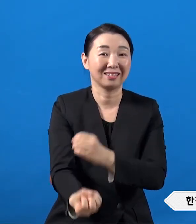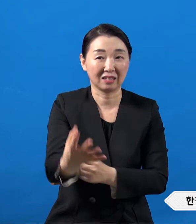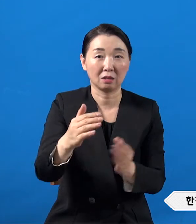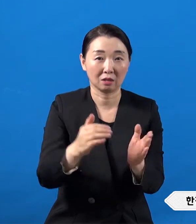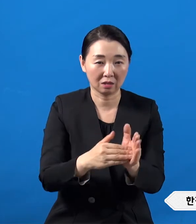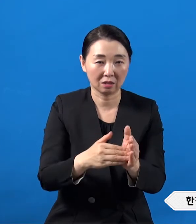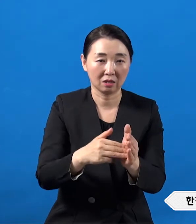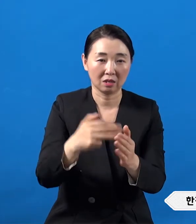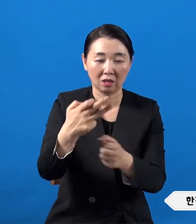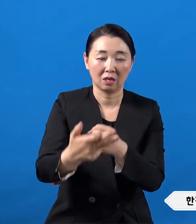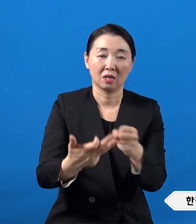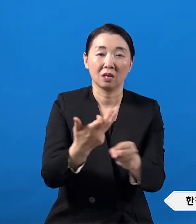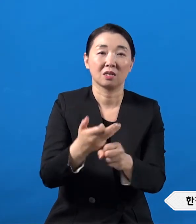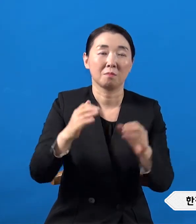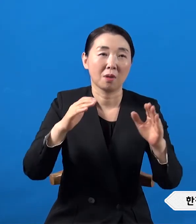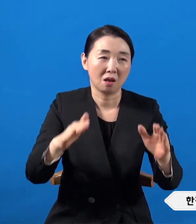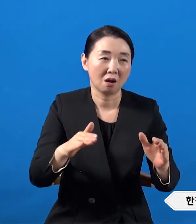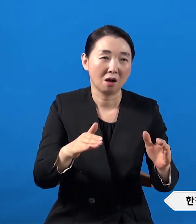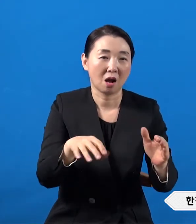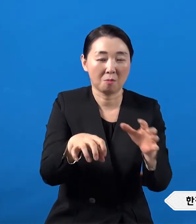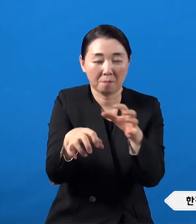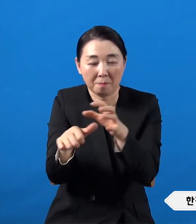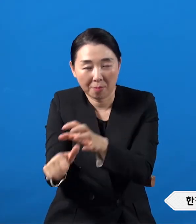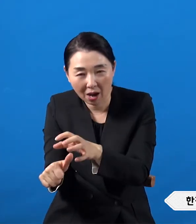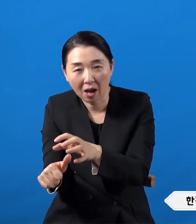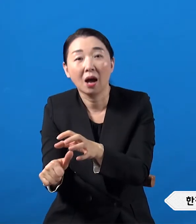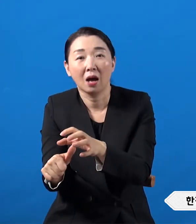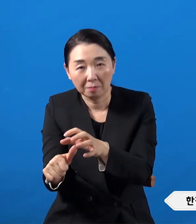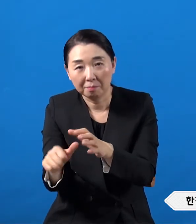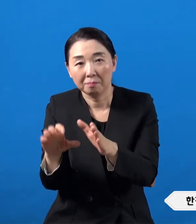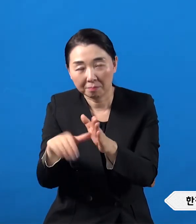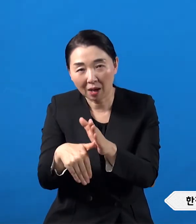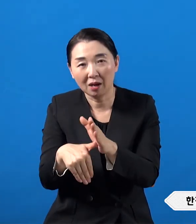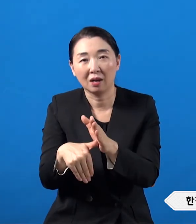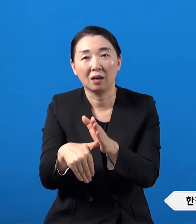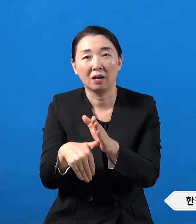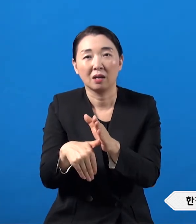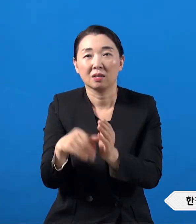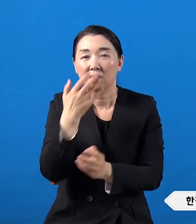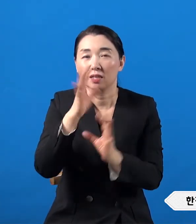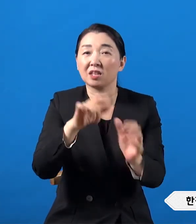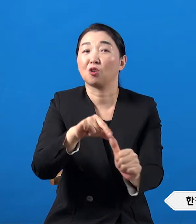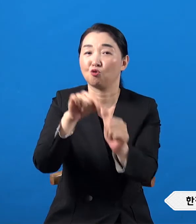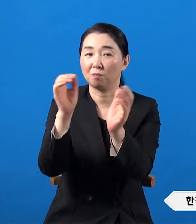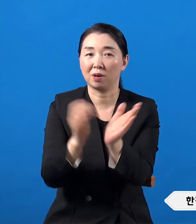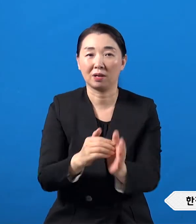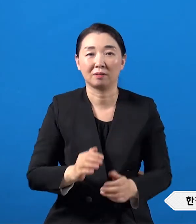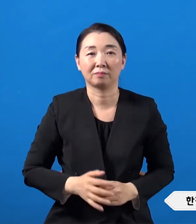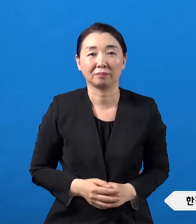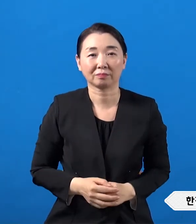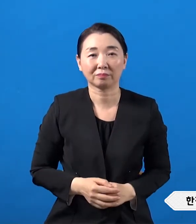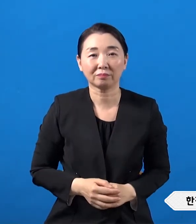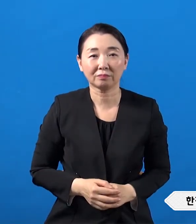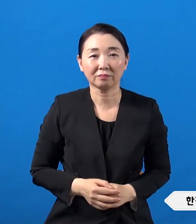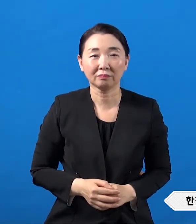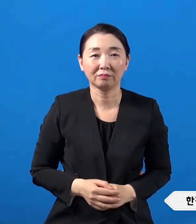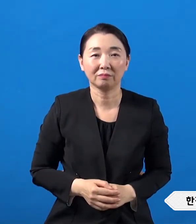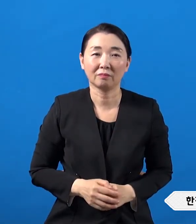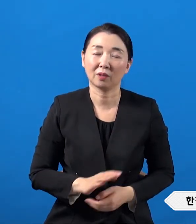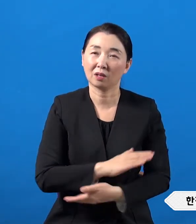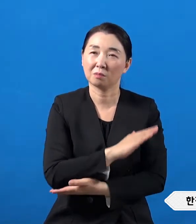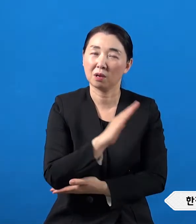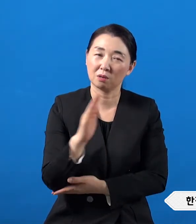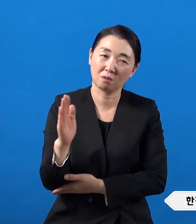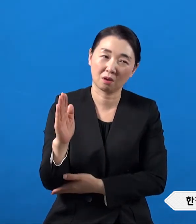18년 이 암몬의 압제에서부터 이스라엘을 구원해 내었습니다. 자, 그런데 이야기가